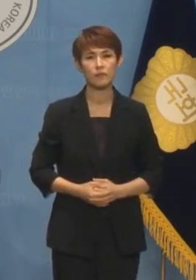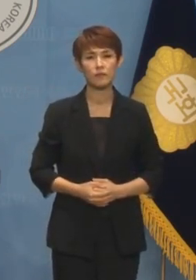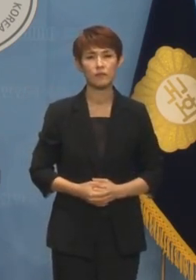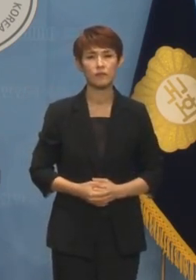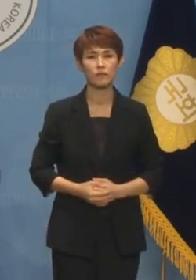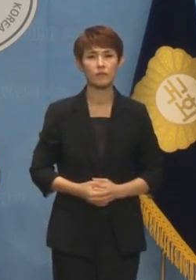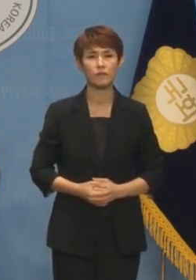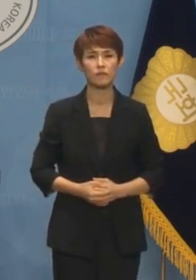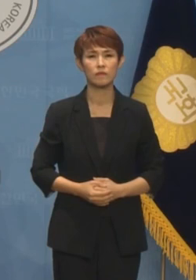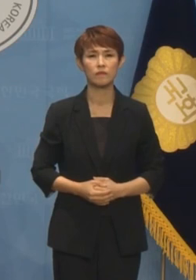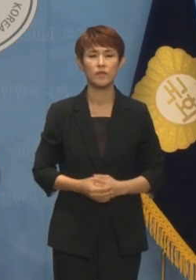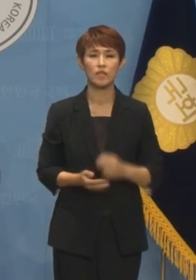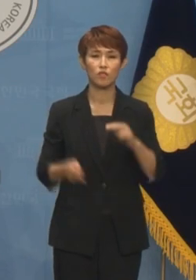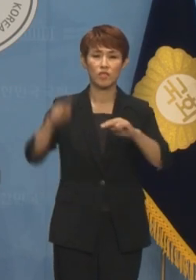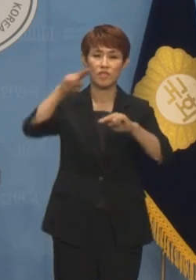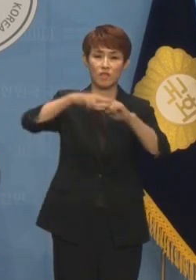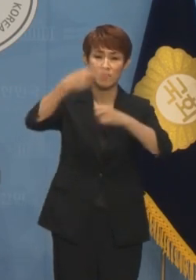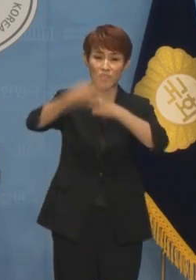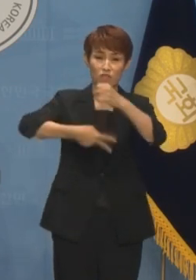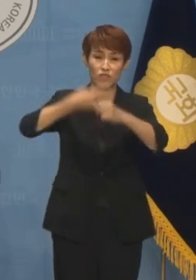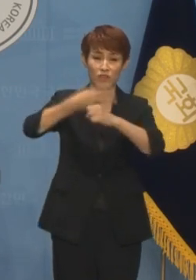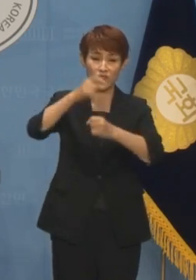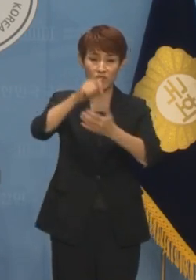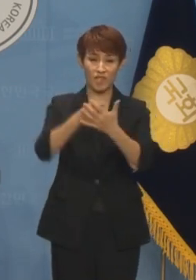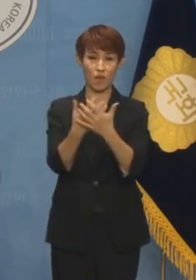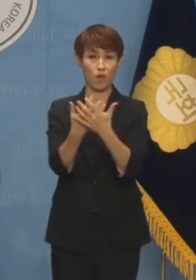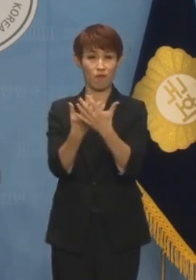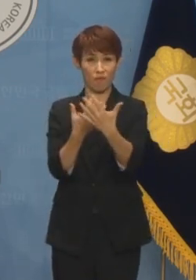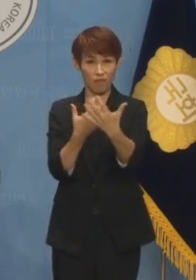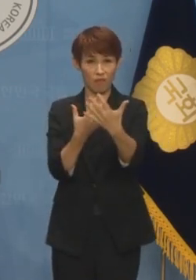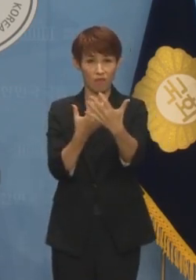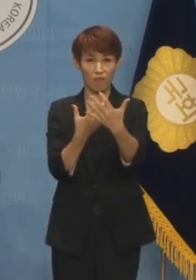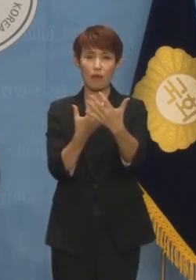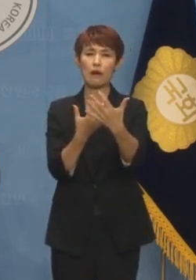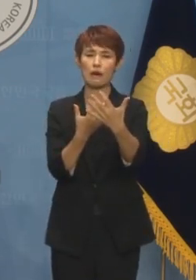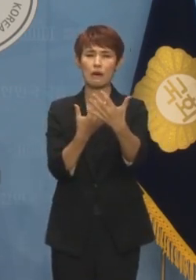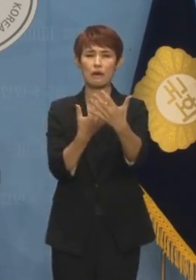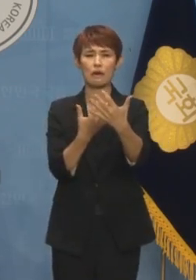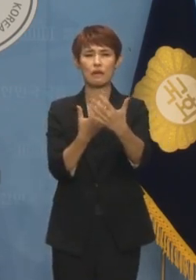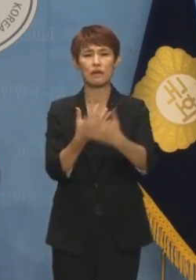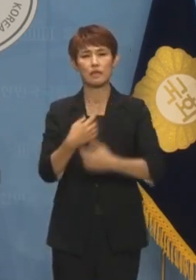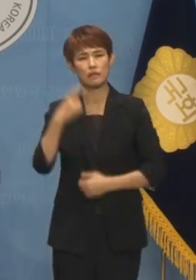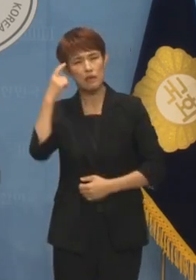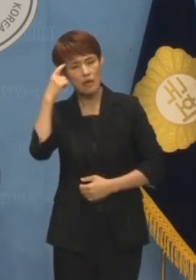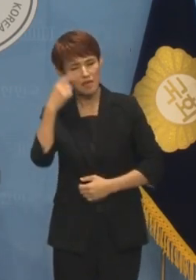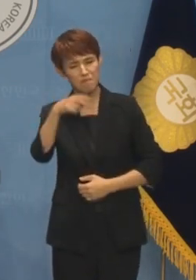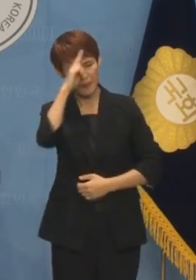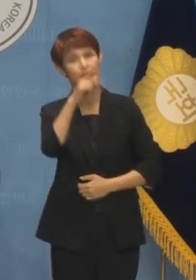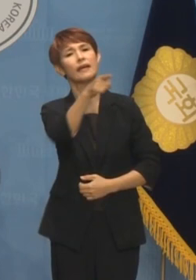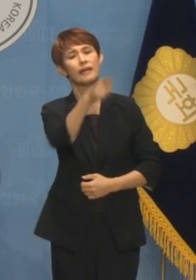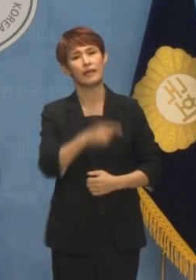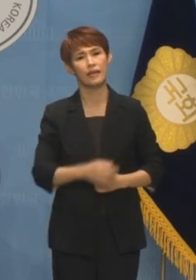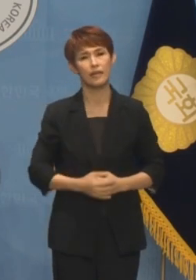이어진 취임 2주년 기자회견 역시 한치도 예상을 비켜나지